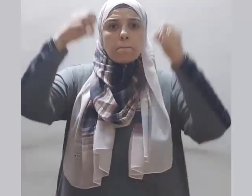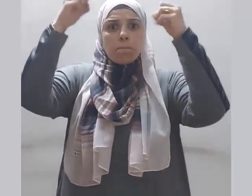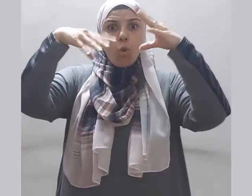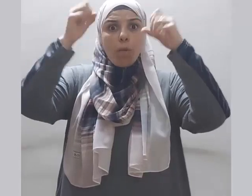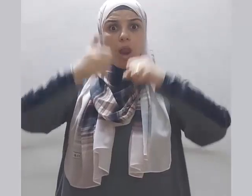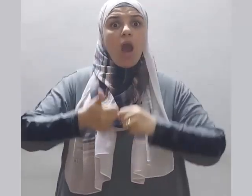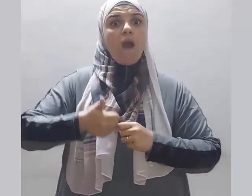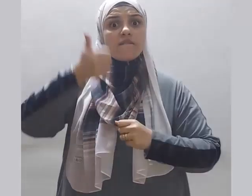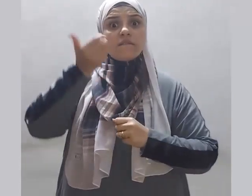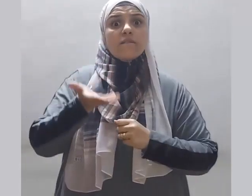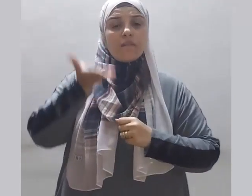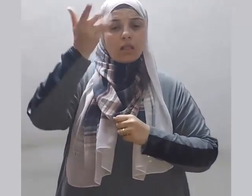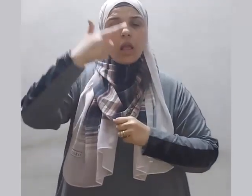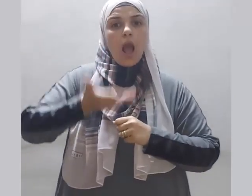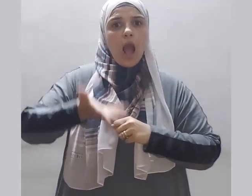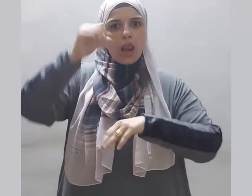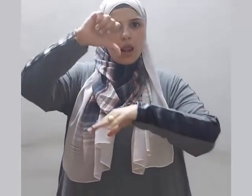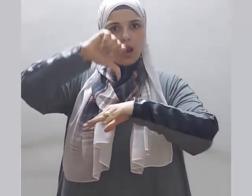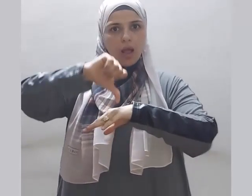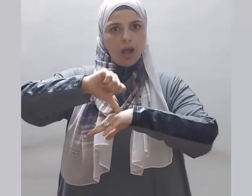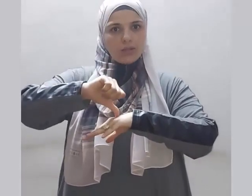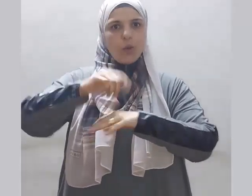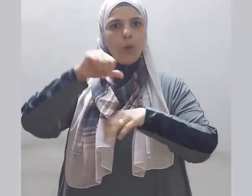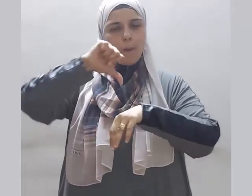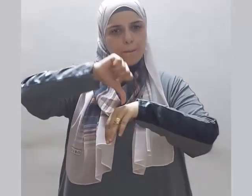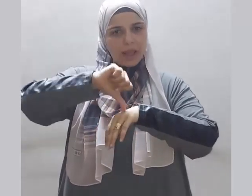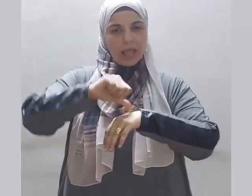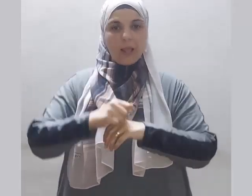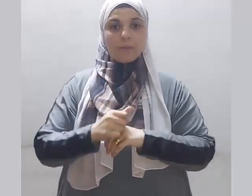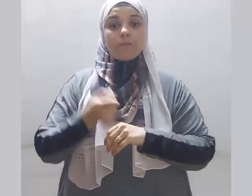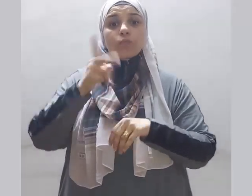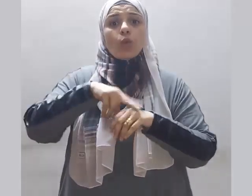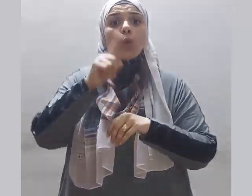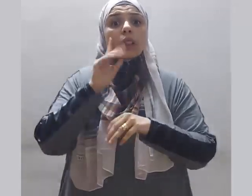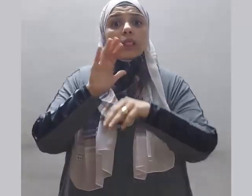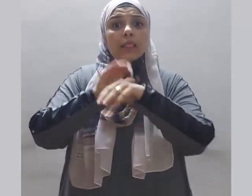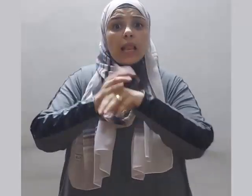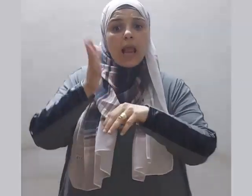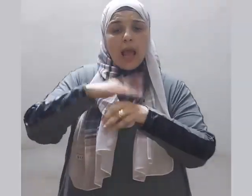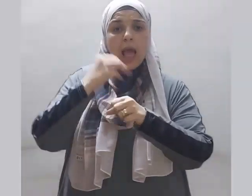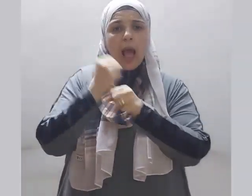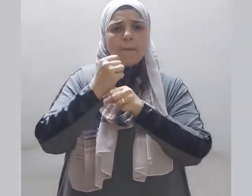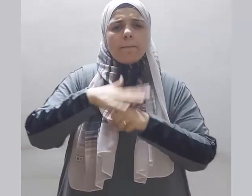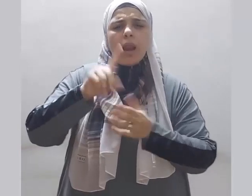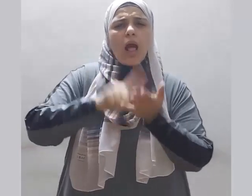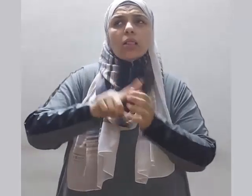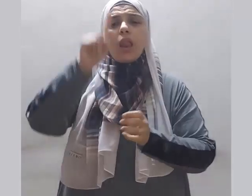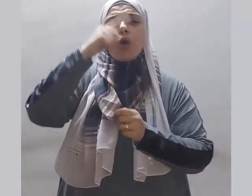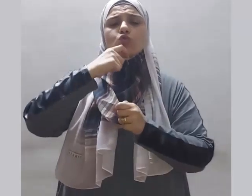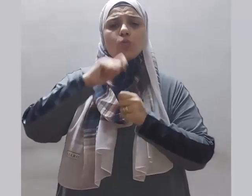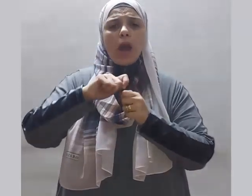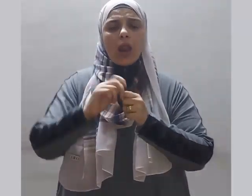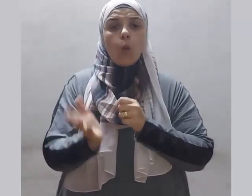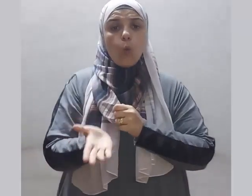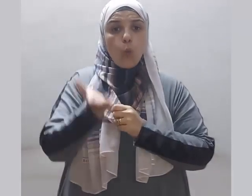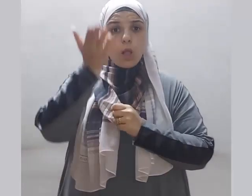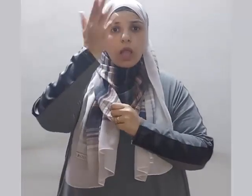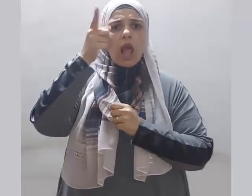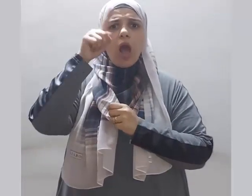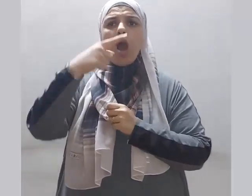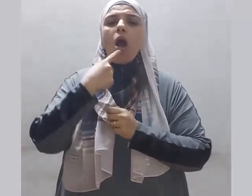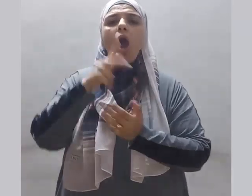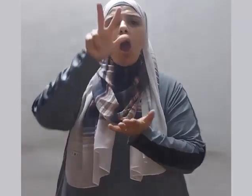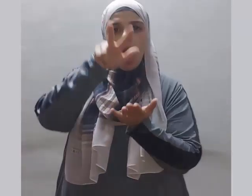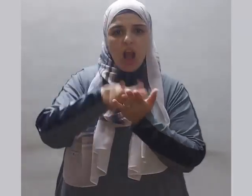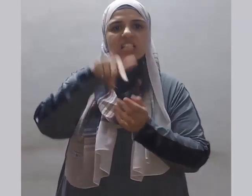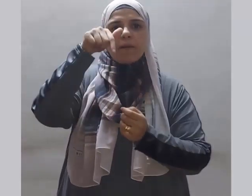فاضله عاليه القدر والمنزله ولا ادل على ذلك من ان الله سبحانه وتعالى اقسم